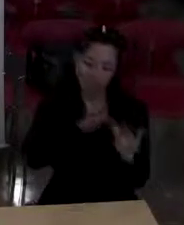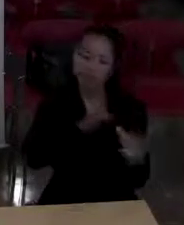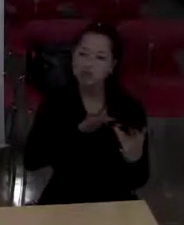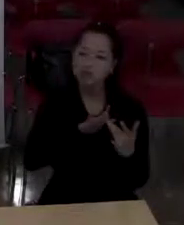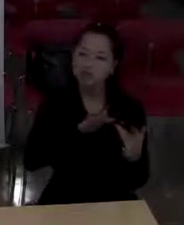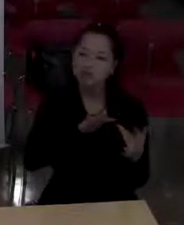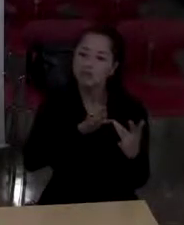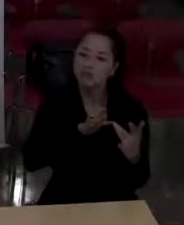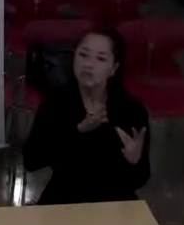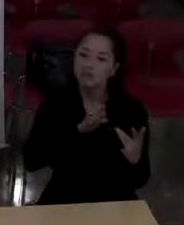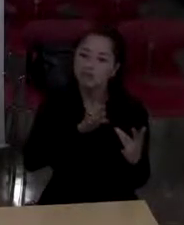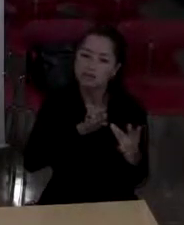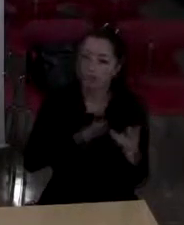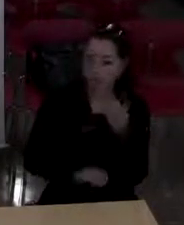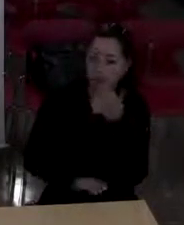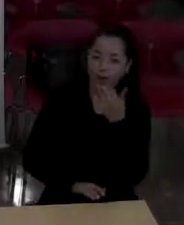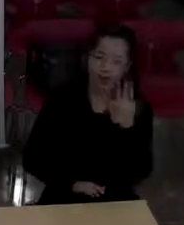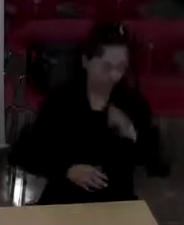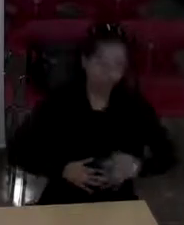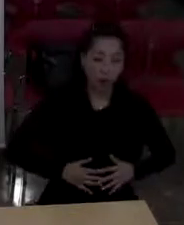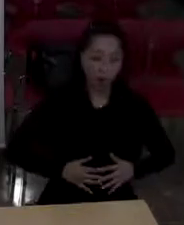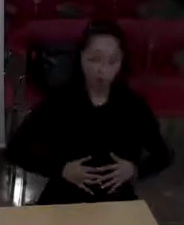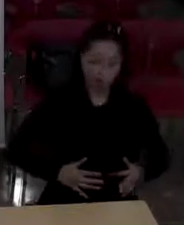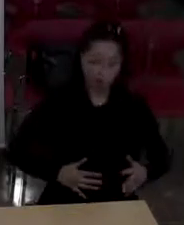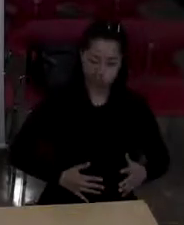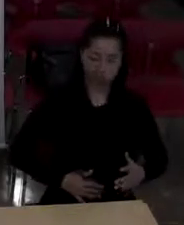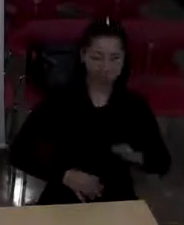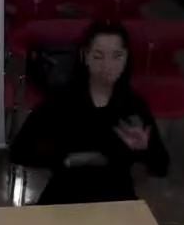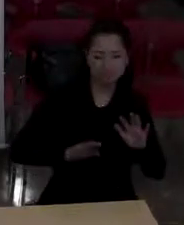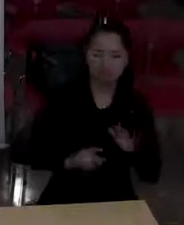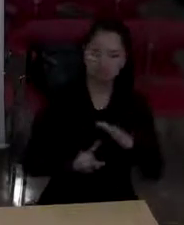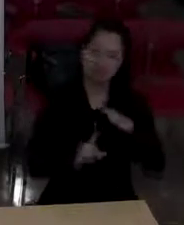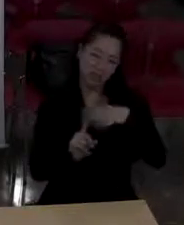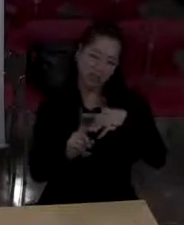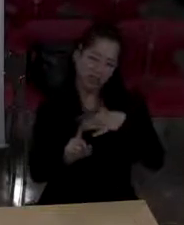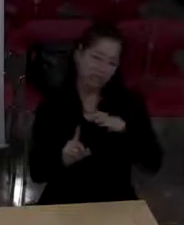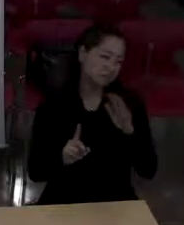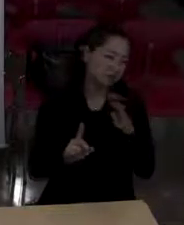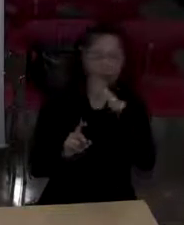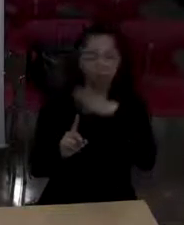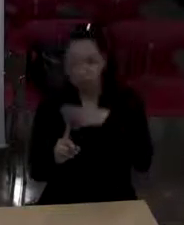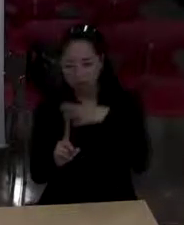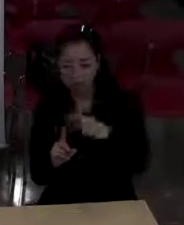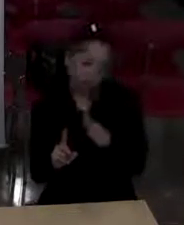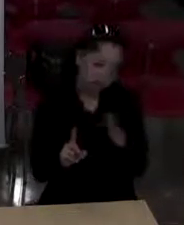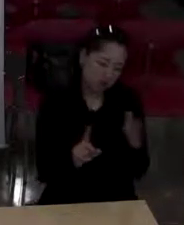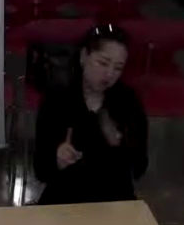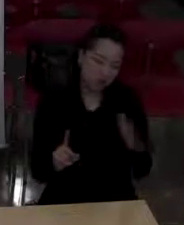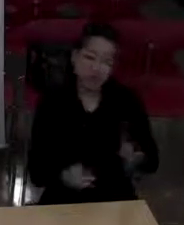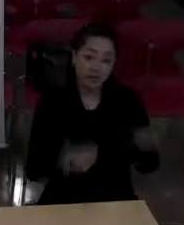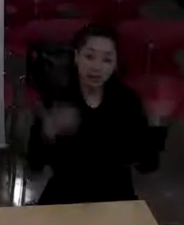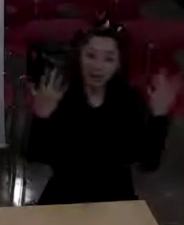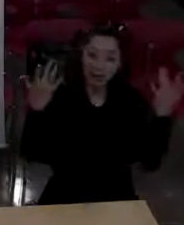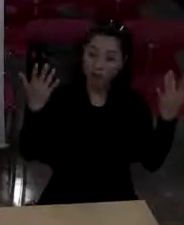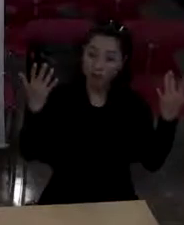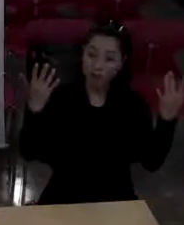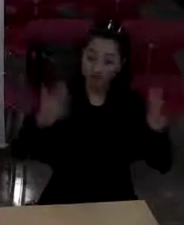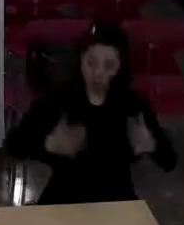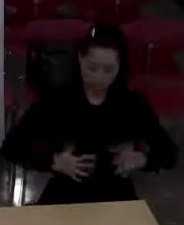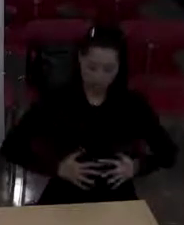cuando los padres colocan la mano en el vientre materno, más o menos hacia esta misma época, en el 4º, 5º mes, el bebé empieza